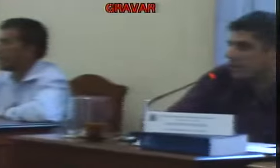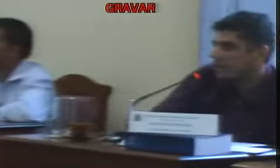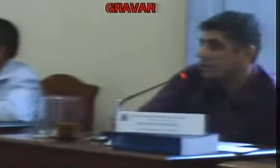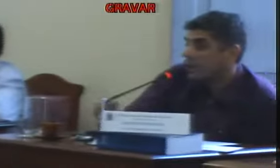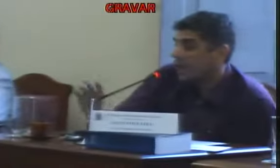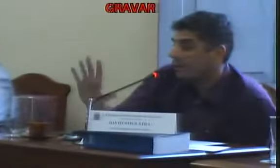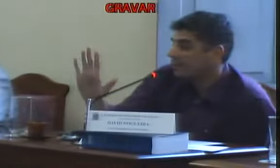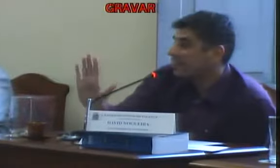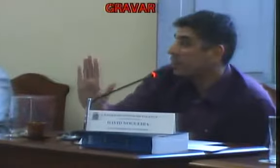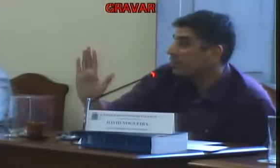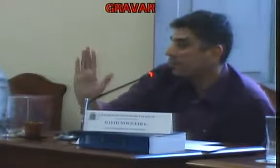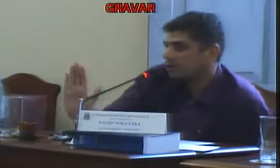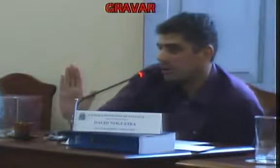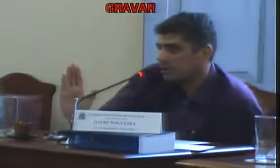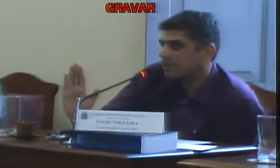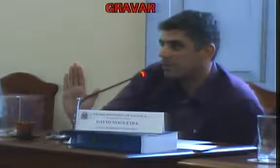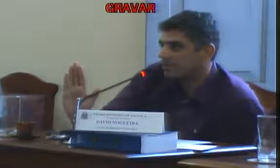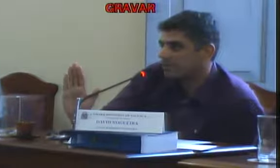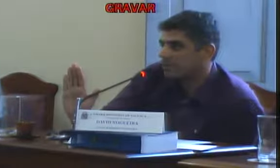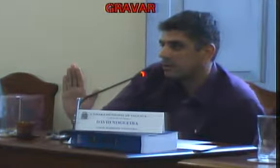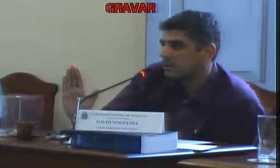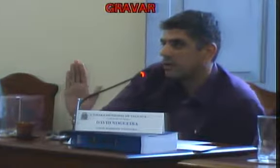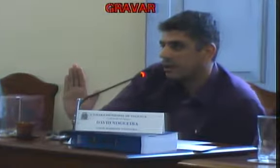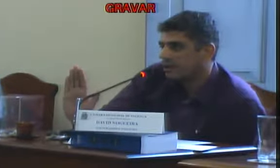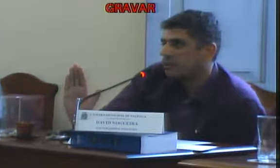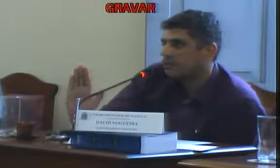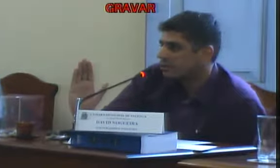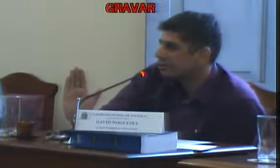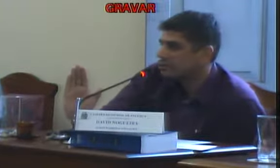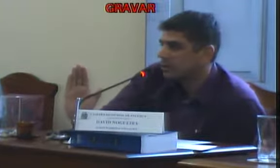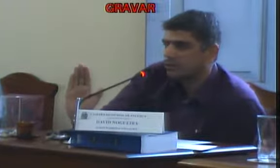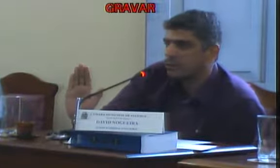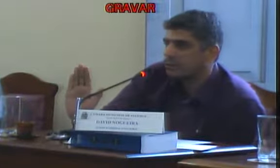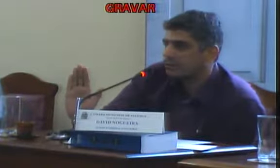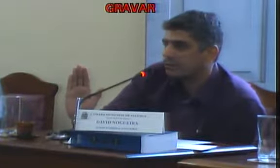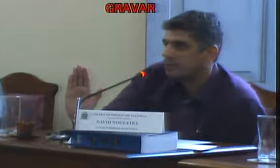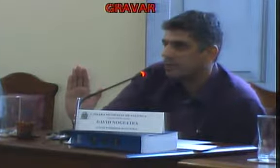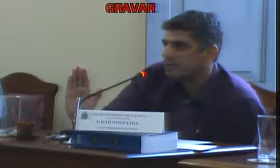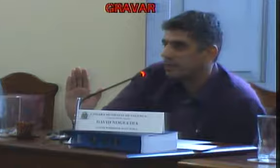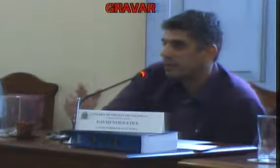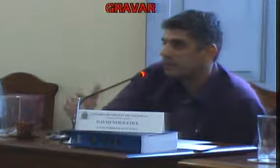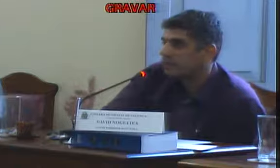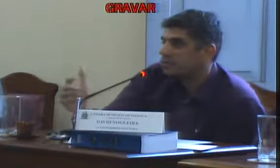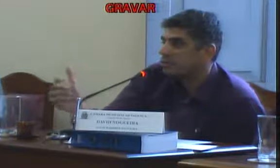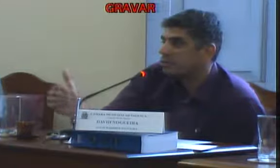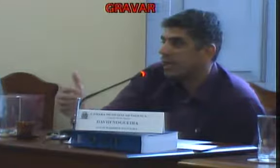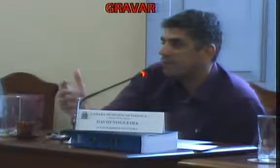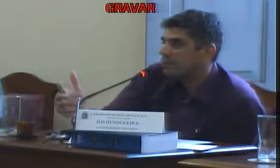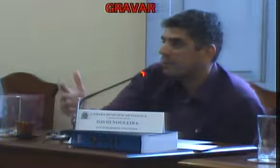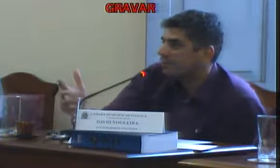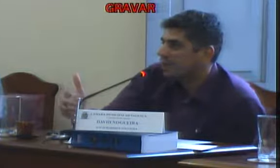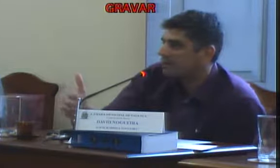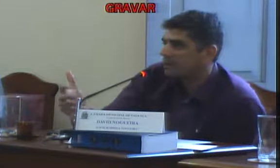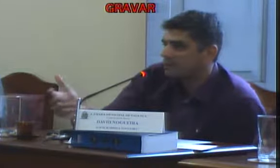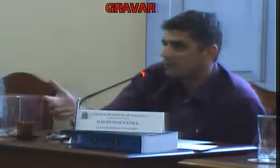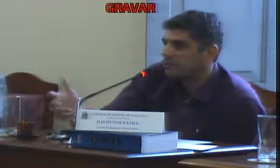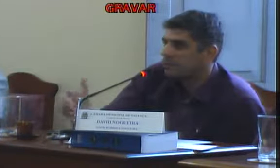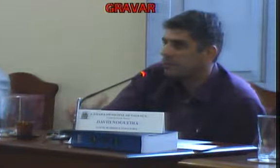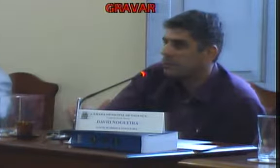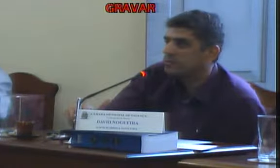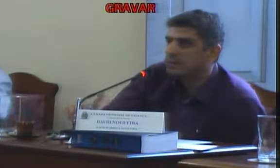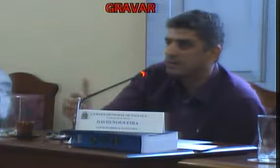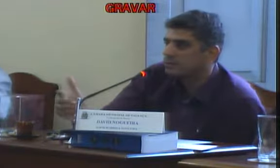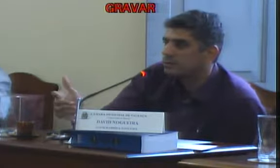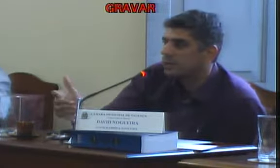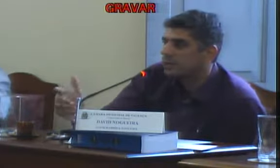eventos lá e tal. A praça tem um relógio dentro da praça. E aquele relógio fica girando 24 horas ali. E aí a gente não sabe quem paga, se é a prefeitura,